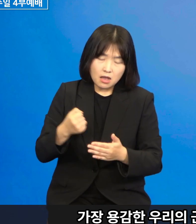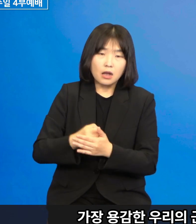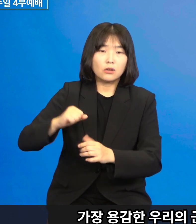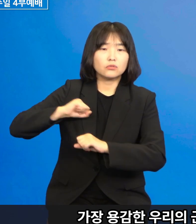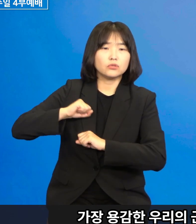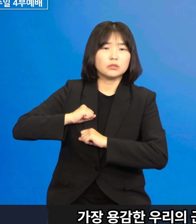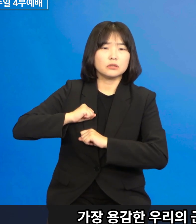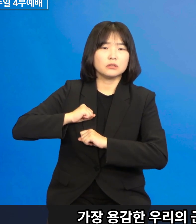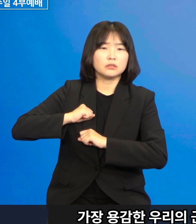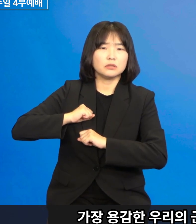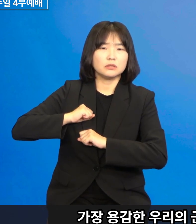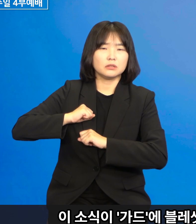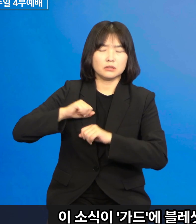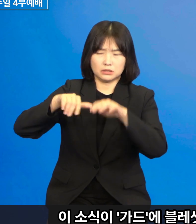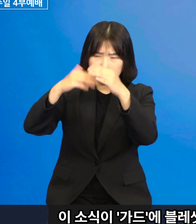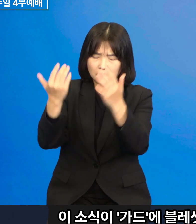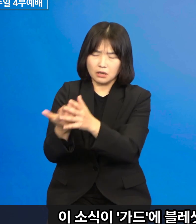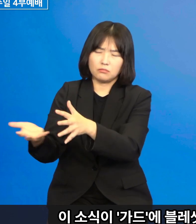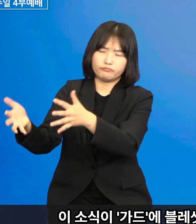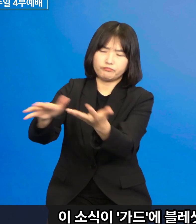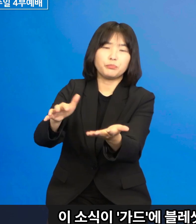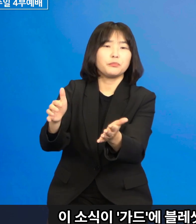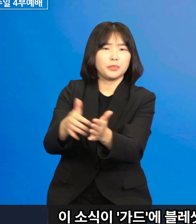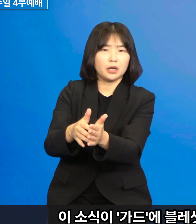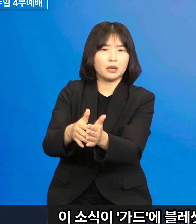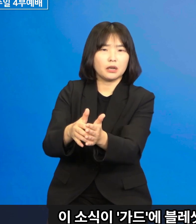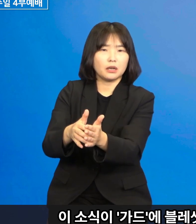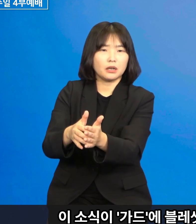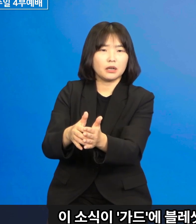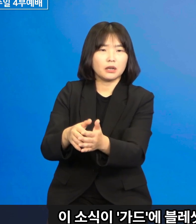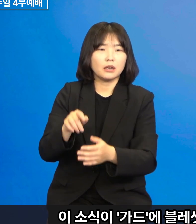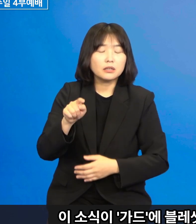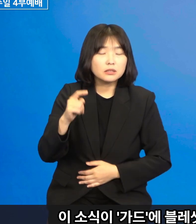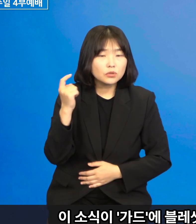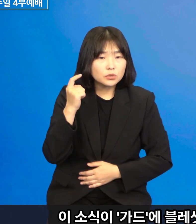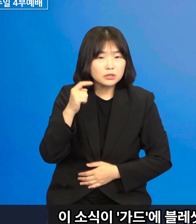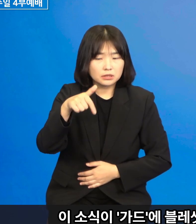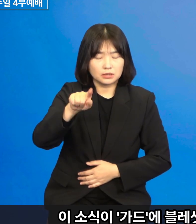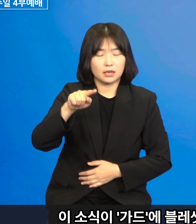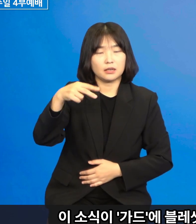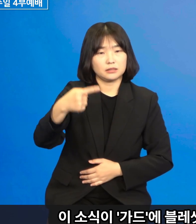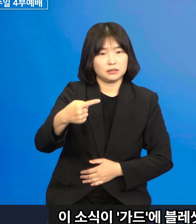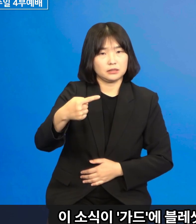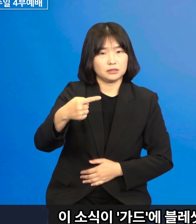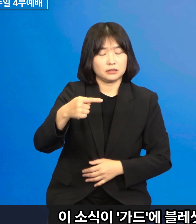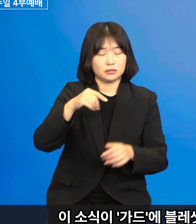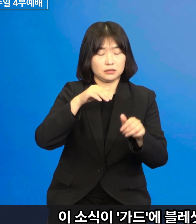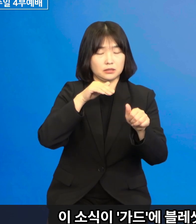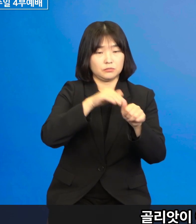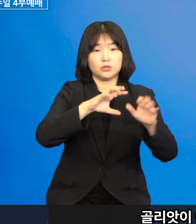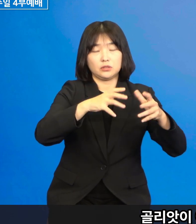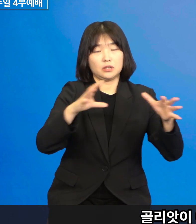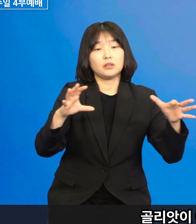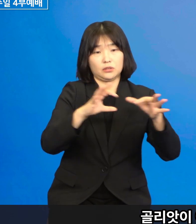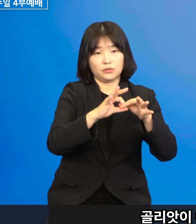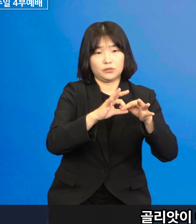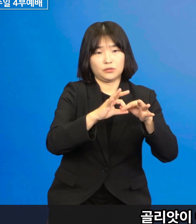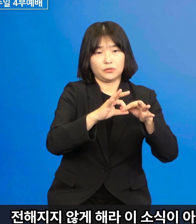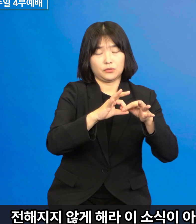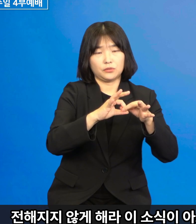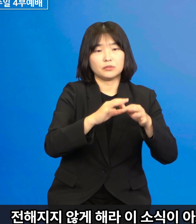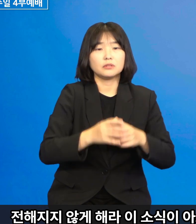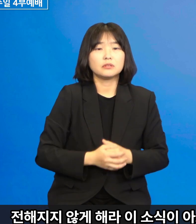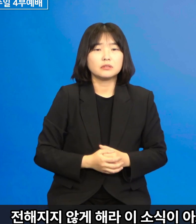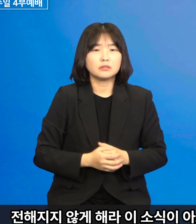언덕에서 쓰러졌다. 이 소식이 가드의 블레셋의 5성읍 중에 하나입니다. 골리앗이 여기 출신이